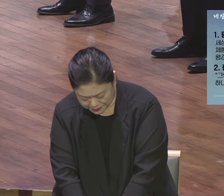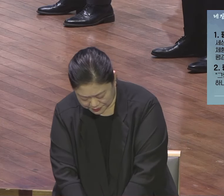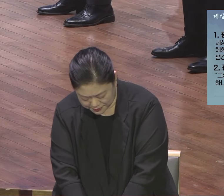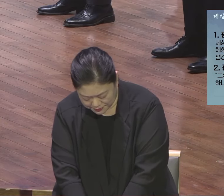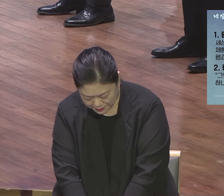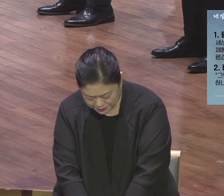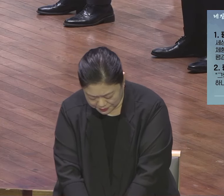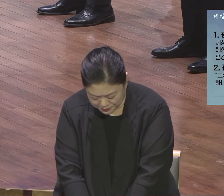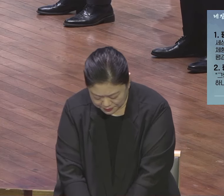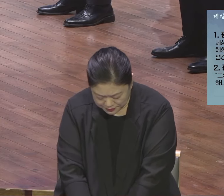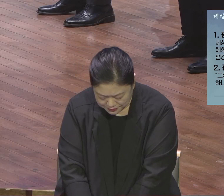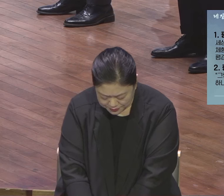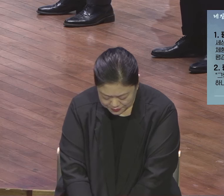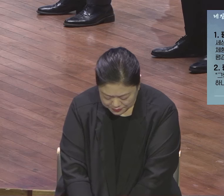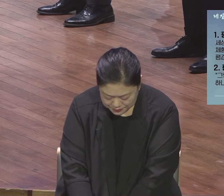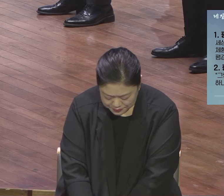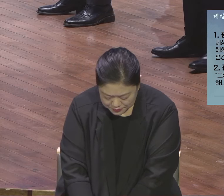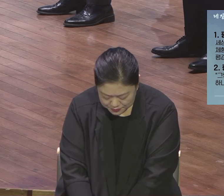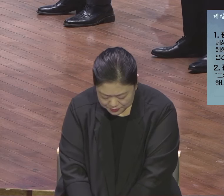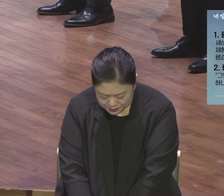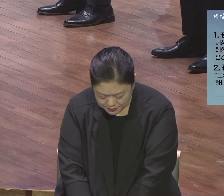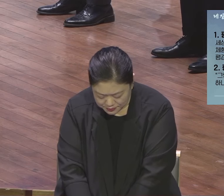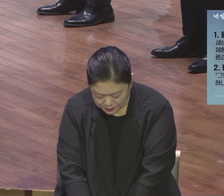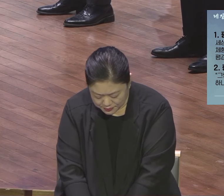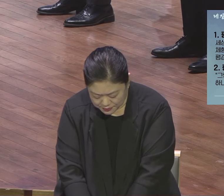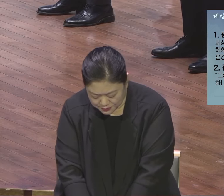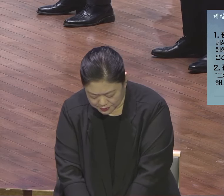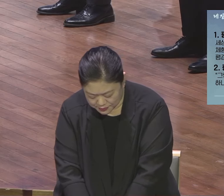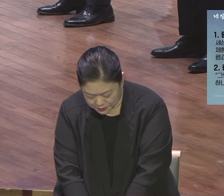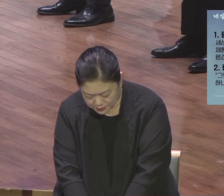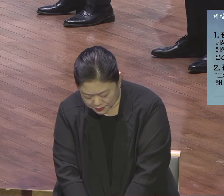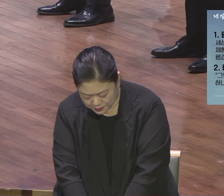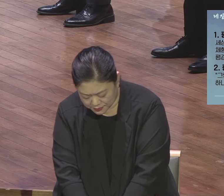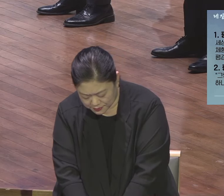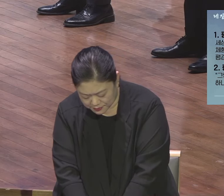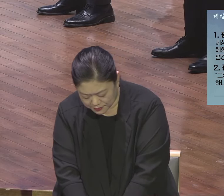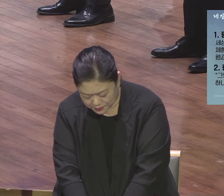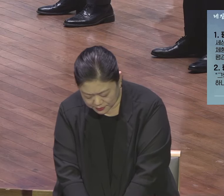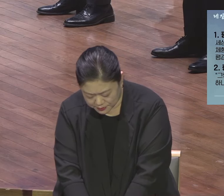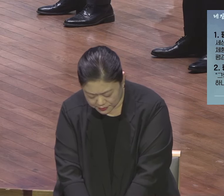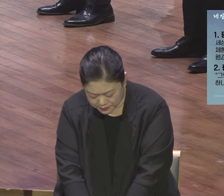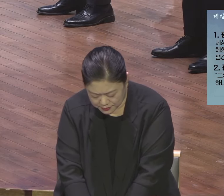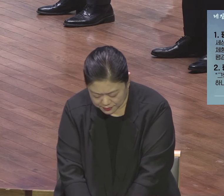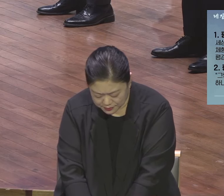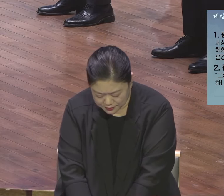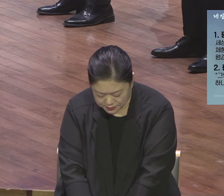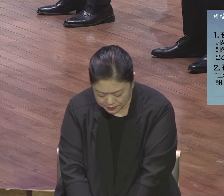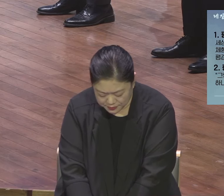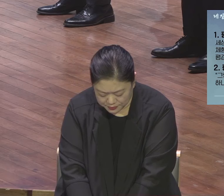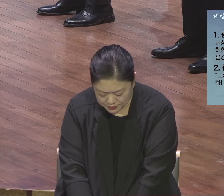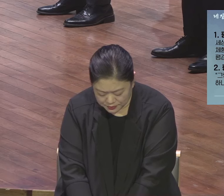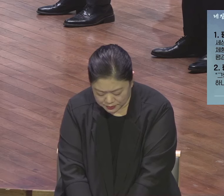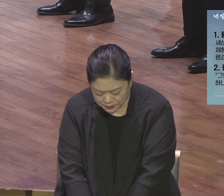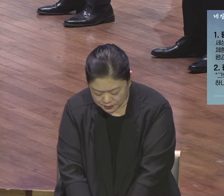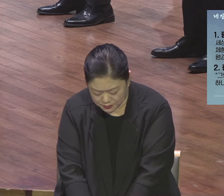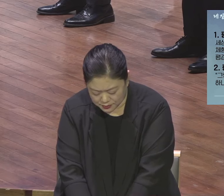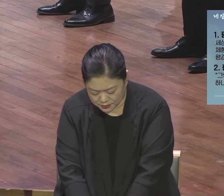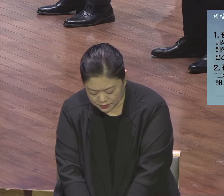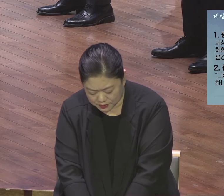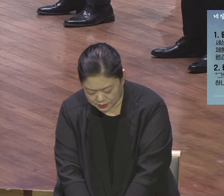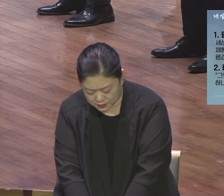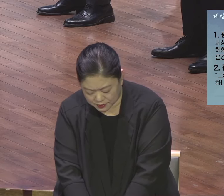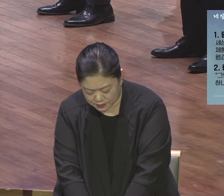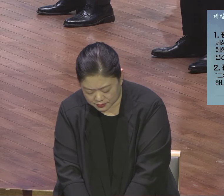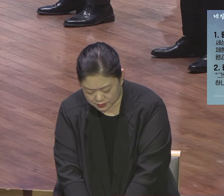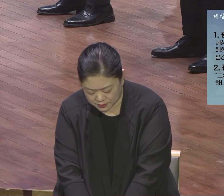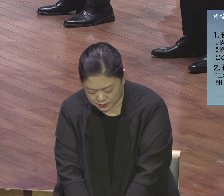하나님께서 피로 감정에 세우시고 지금까지 인도하시고 감사합니다. 끊임없이 온 성도들의 한밤한 것으로 전도와